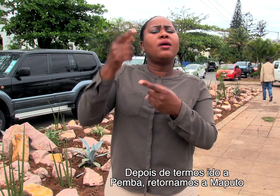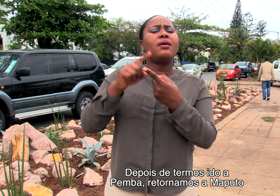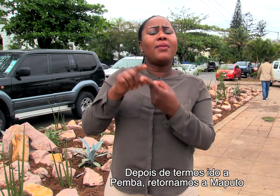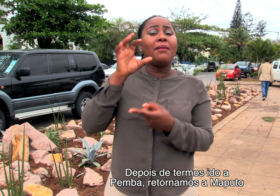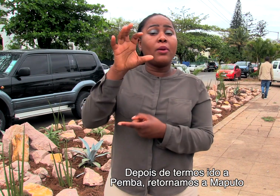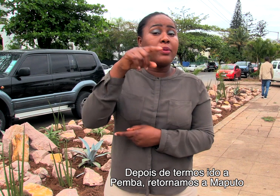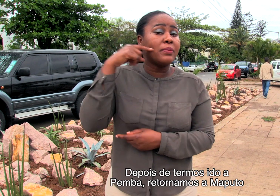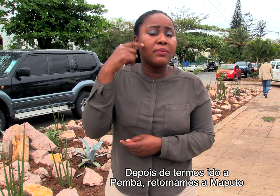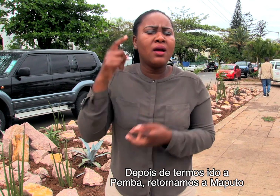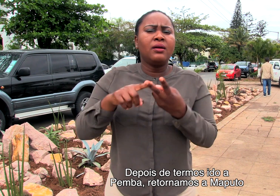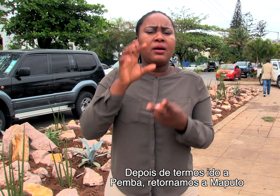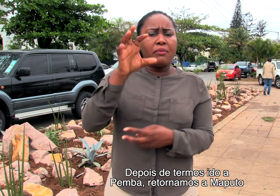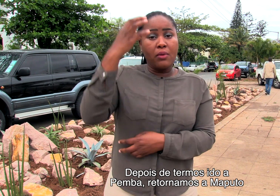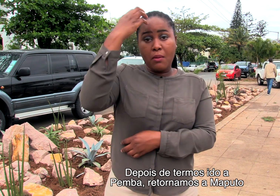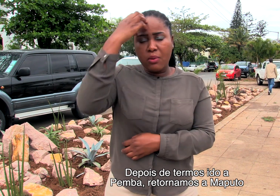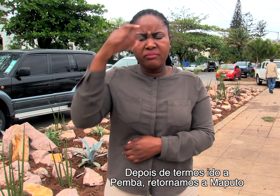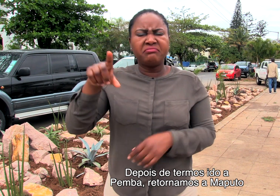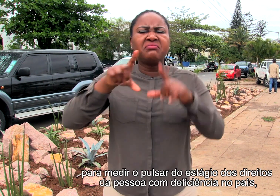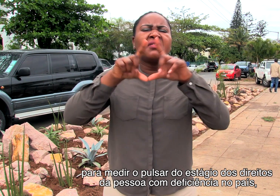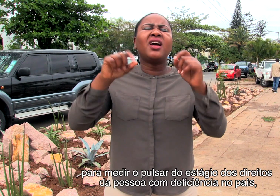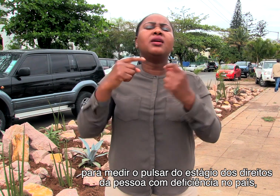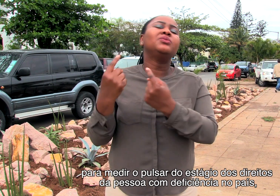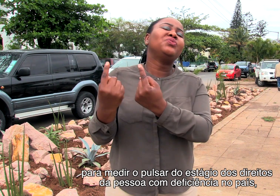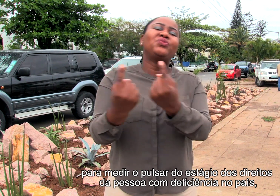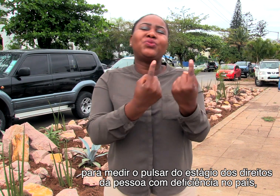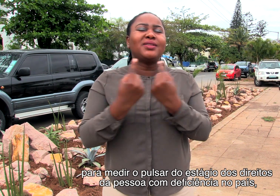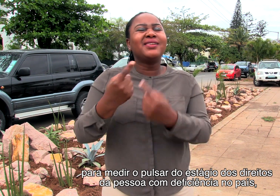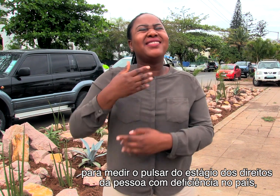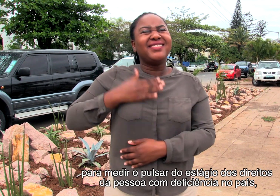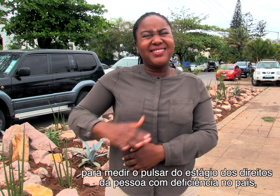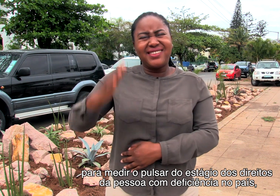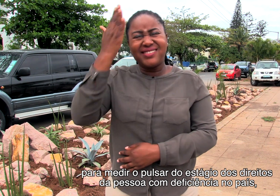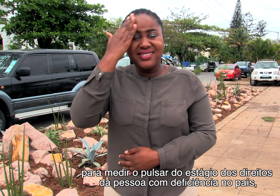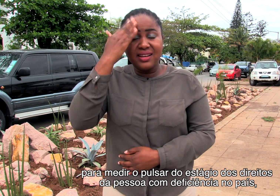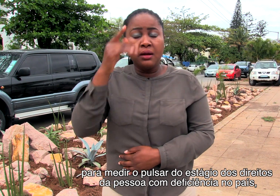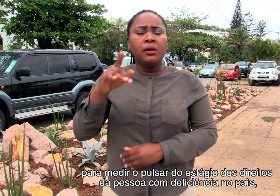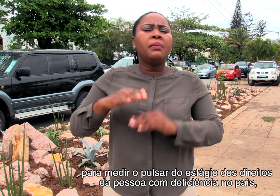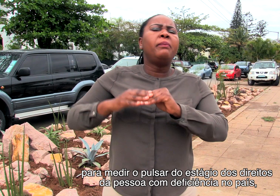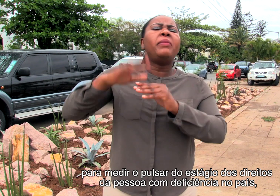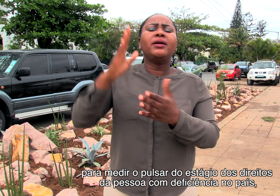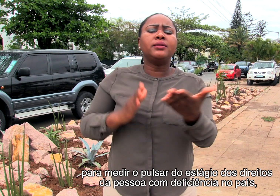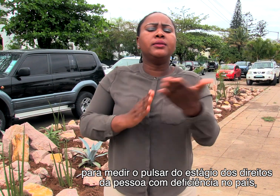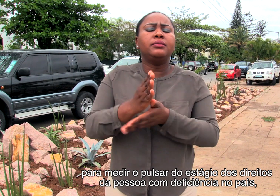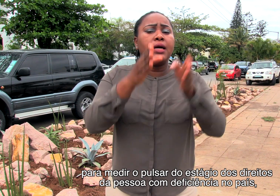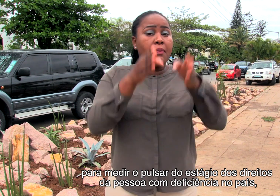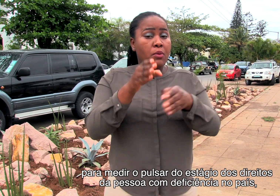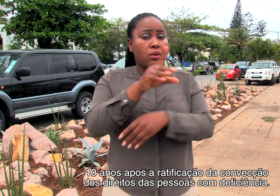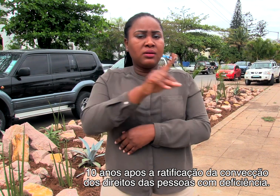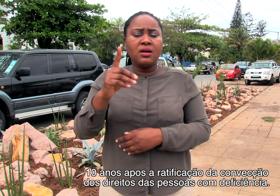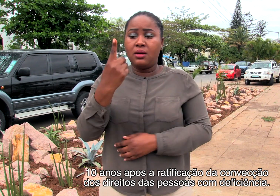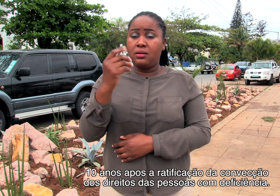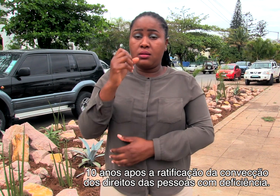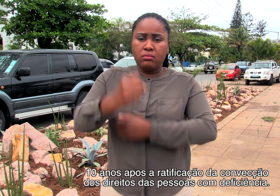Depois de termos ido a Pemba, retornamos a Maputo para medir o pulsar do estágio dos direitos da pessoa com deficiência no